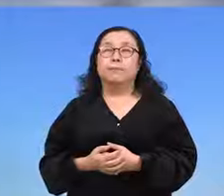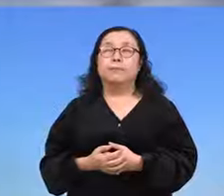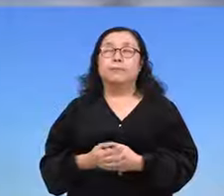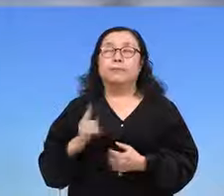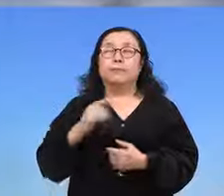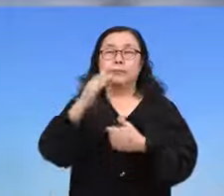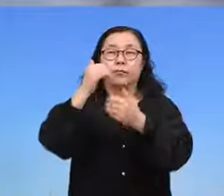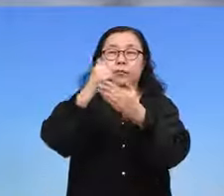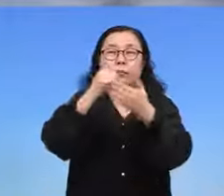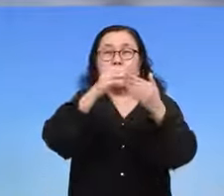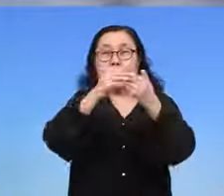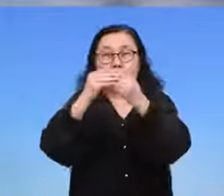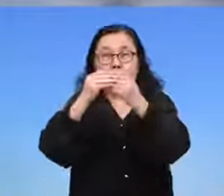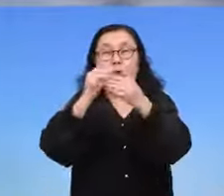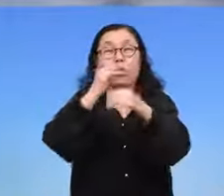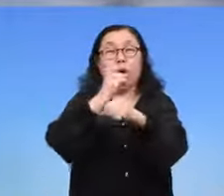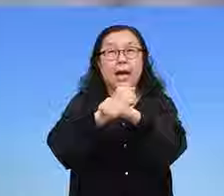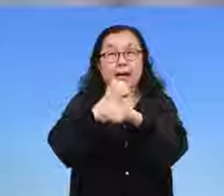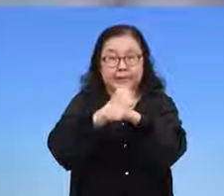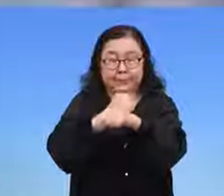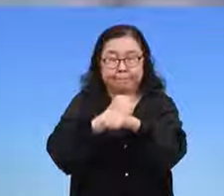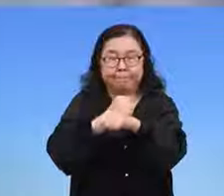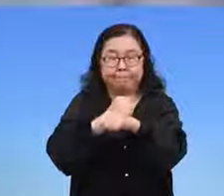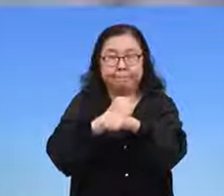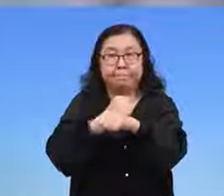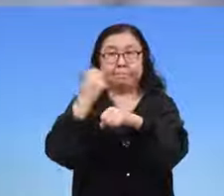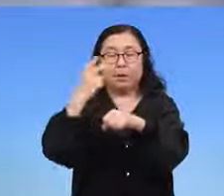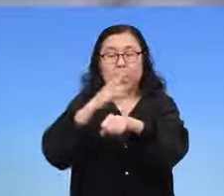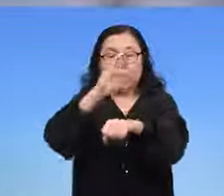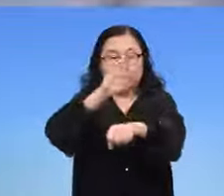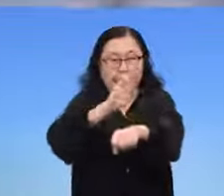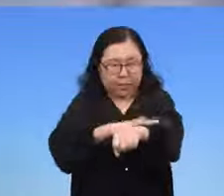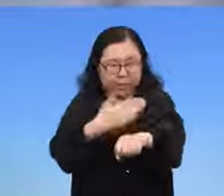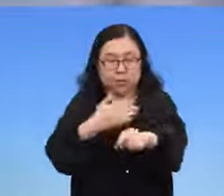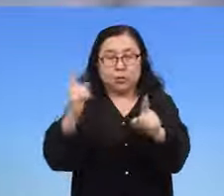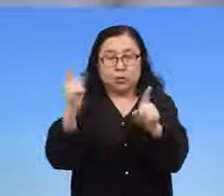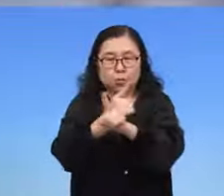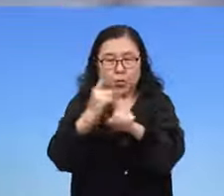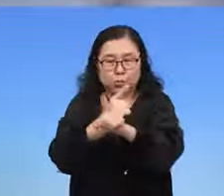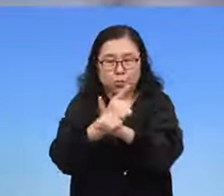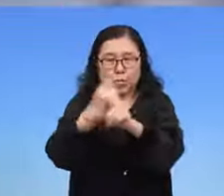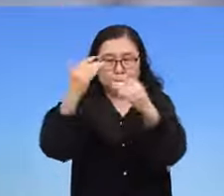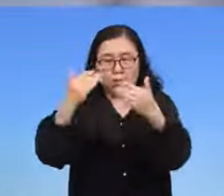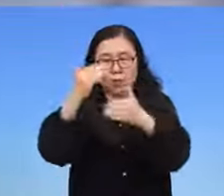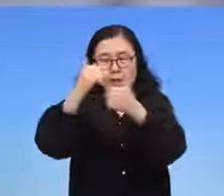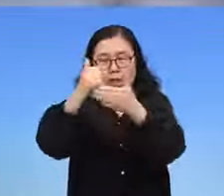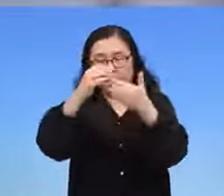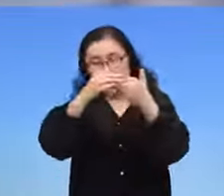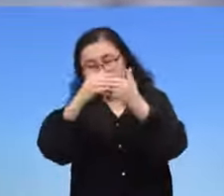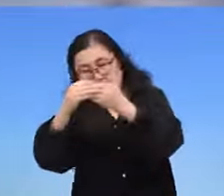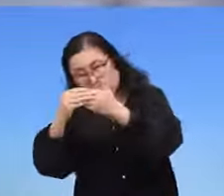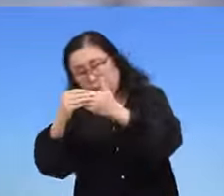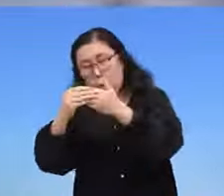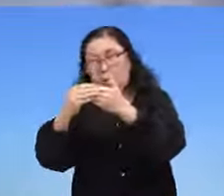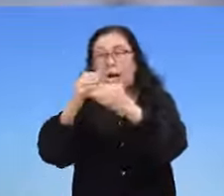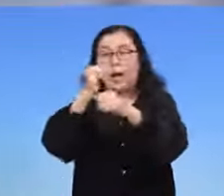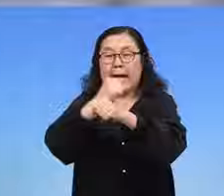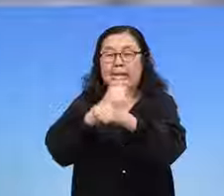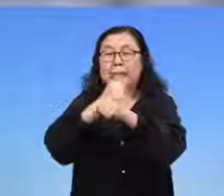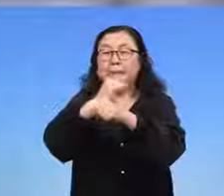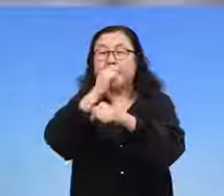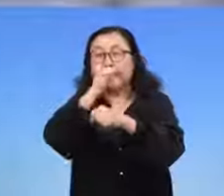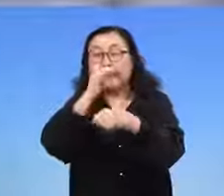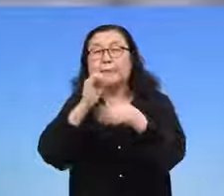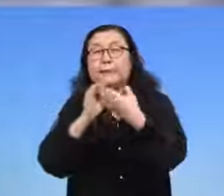바로 이런 하나님의 인도하심, 이 잘못된 것을 교정해주는 하나님의 가이드가 있는 인생은